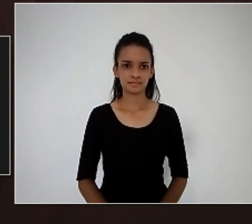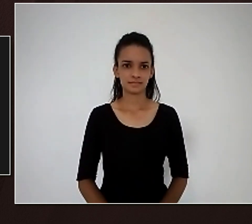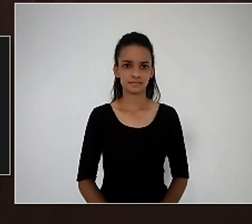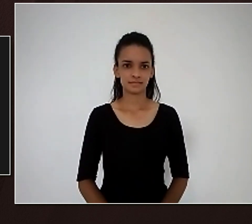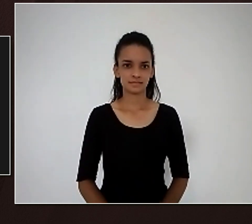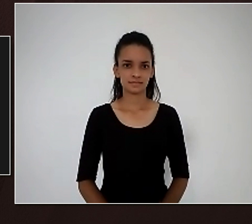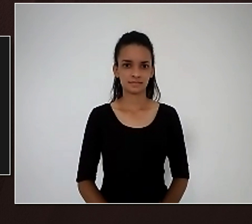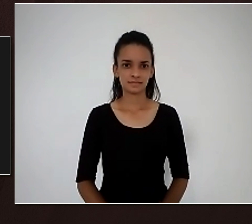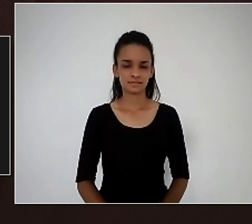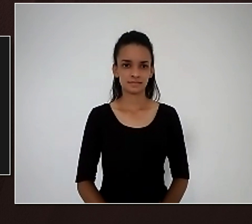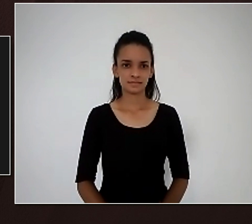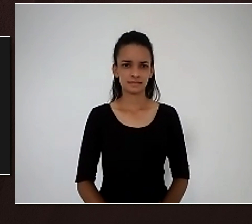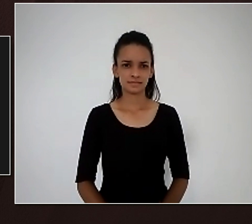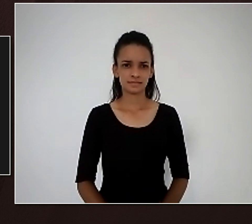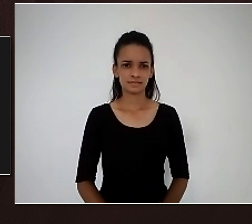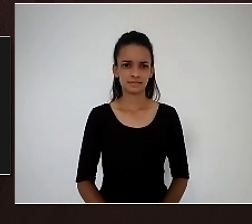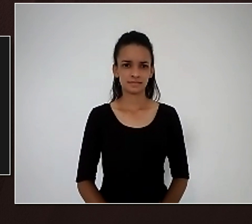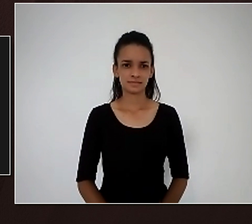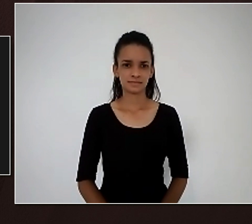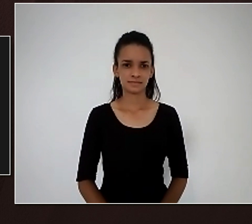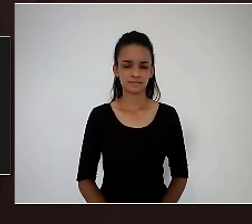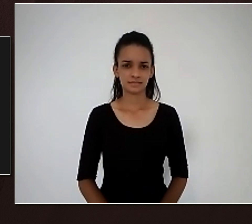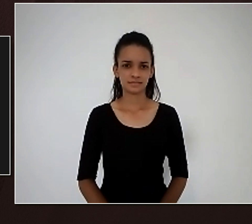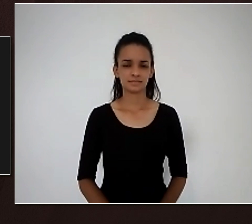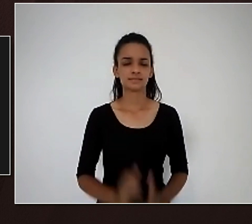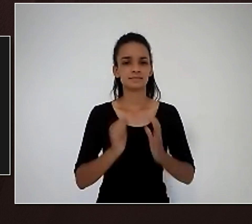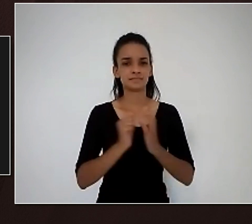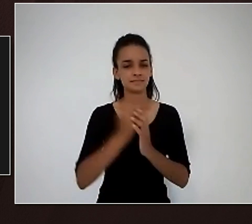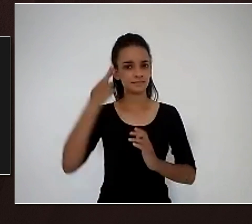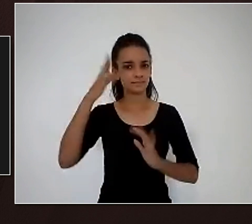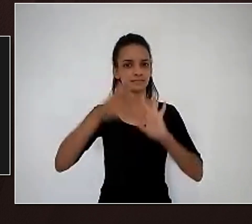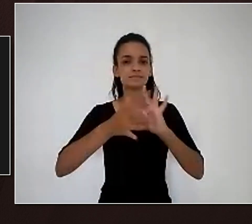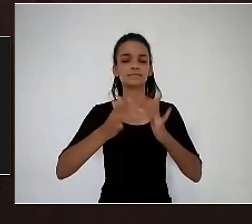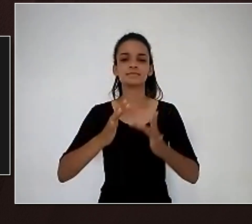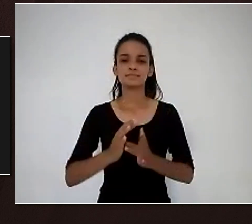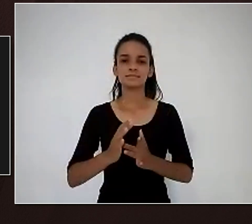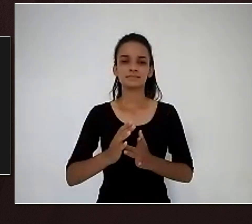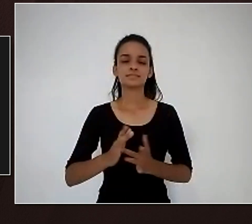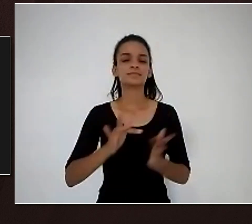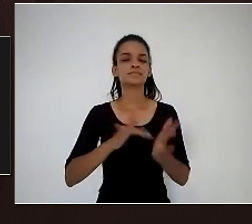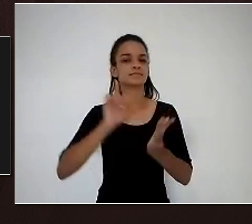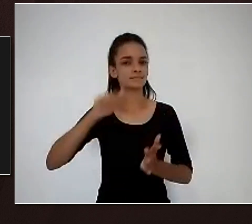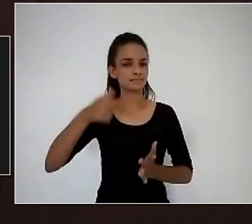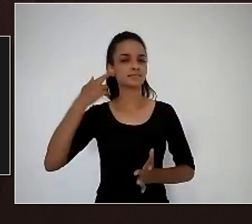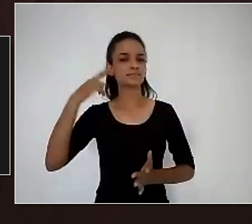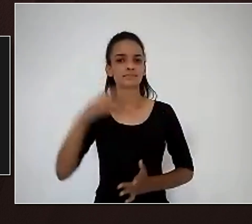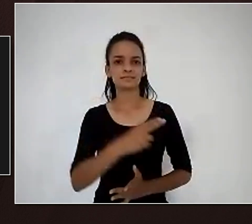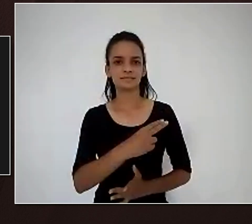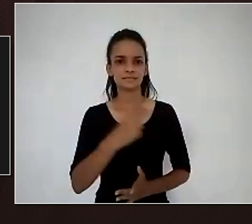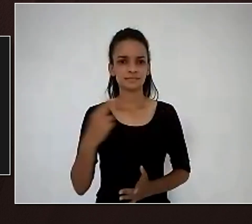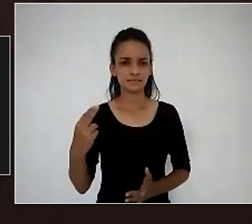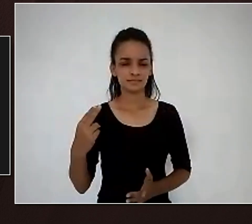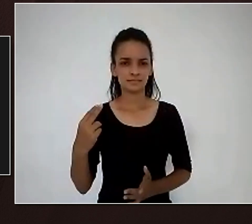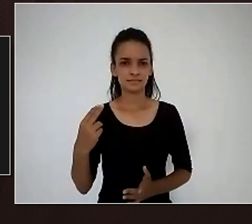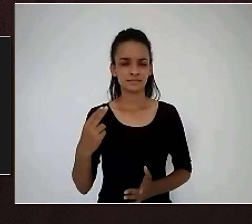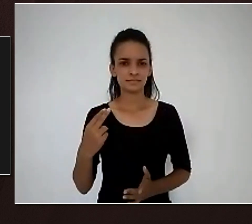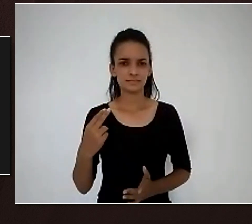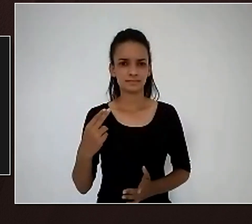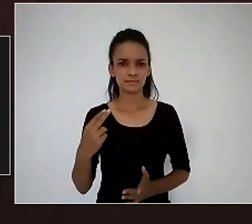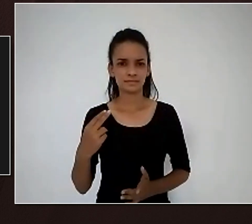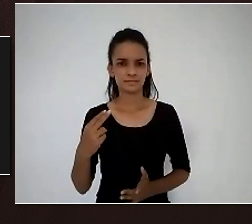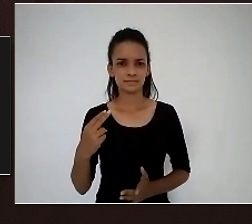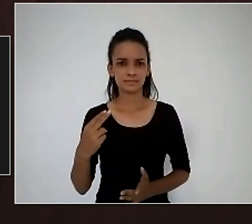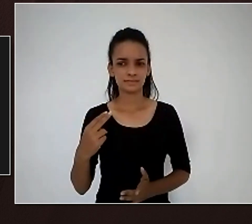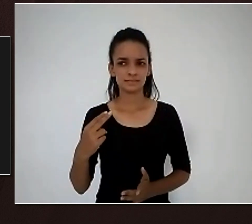Amén, Señor Jesús. Amén, hermano, Jesús es el Señor. Mi nombre es Daniel Genechini, soy de la Iglesia en